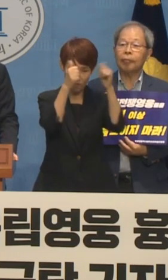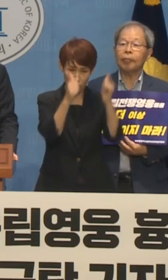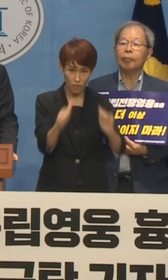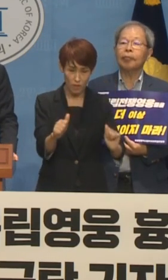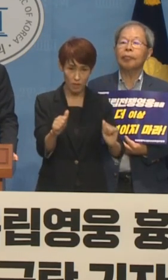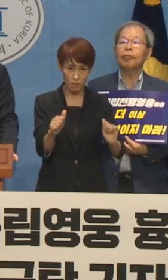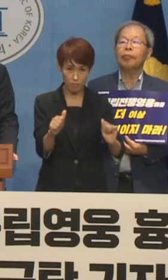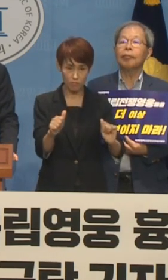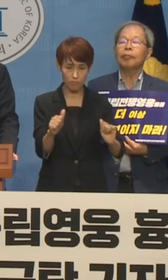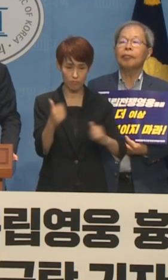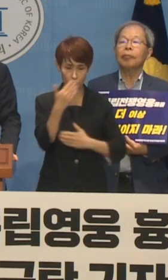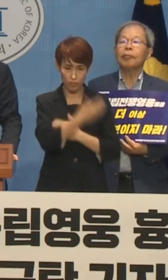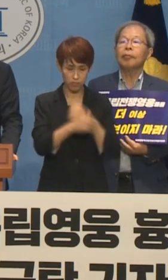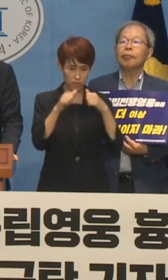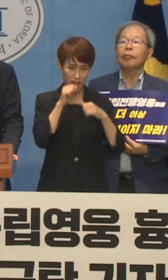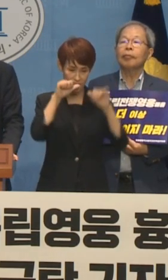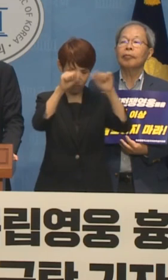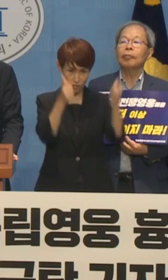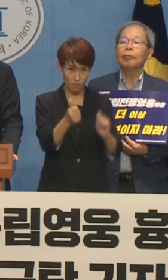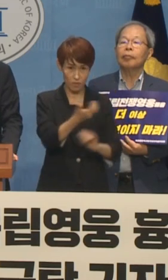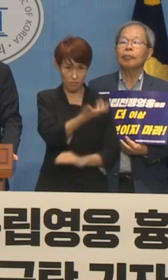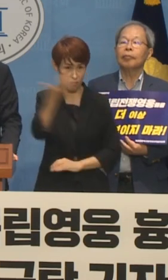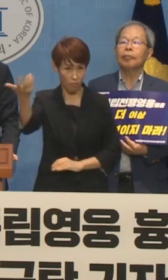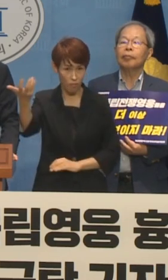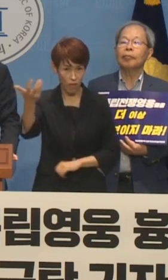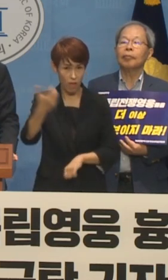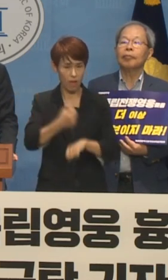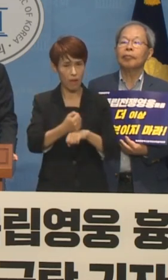철거하려는 시도는 야비하고